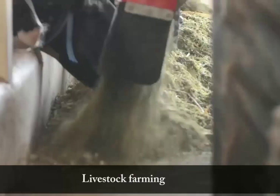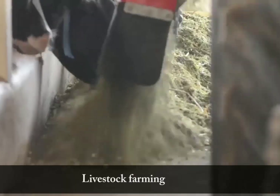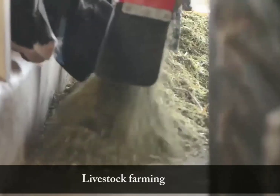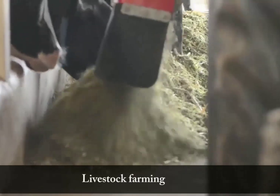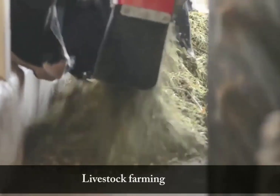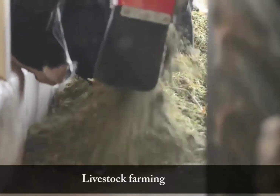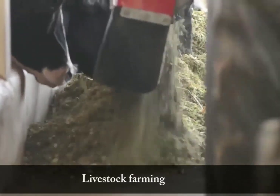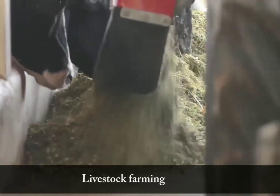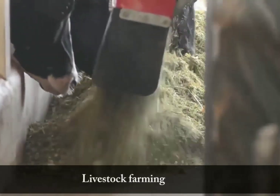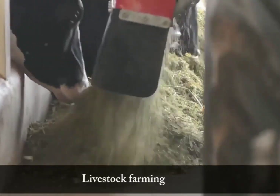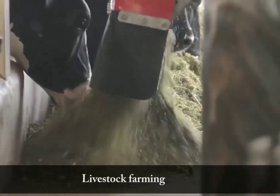पशुपालन।